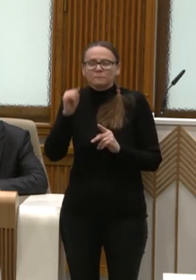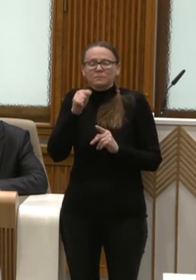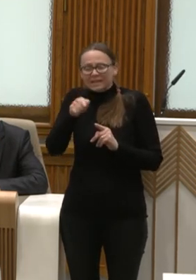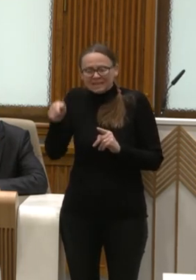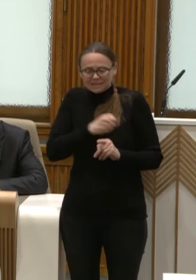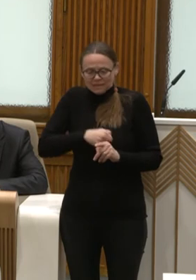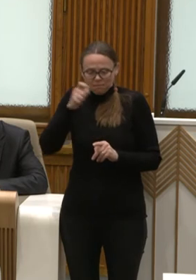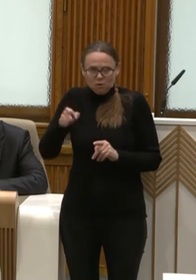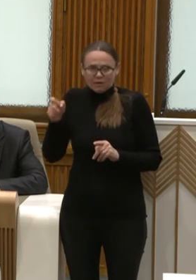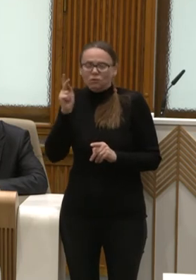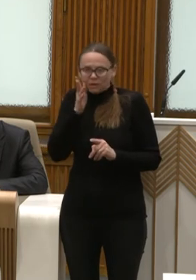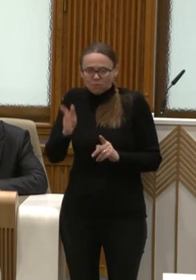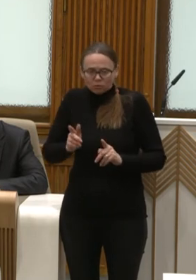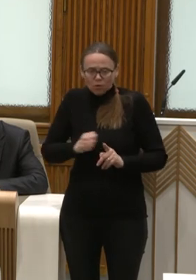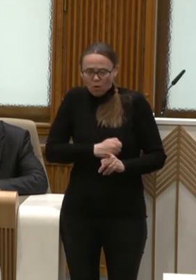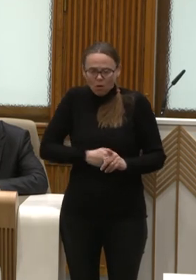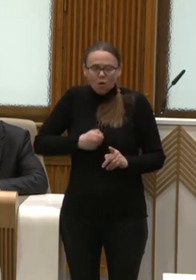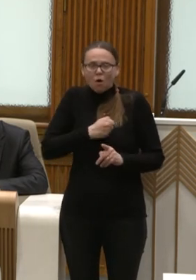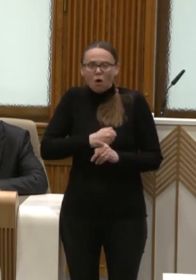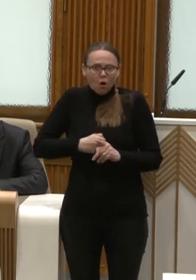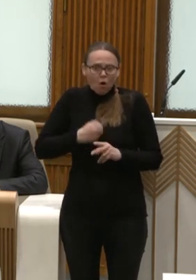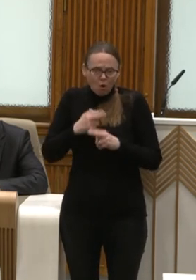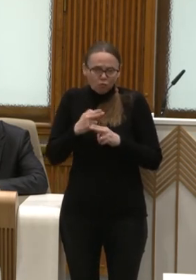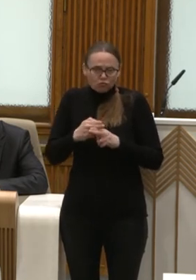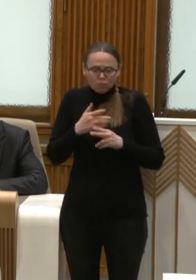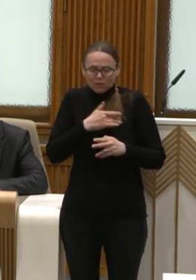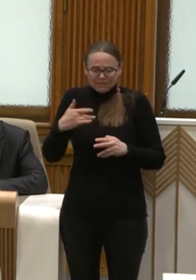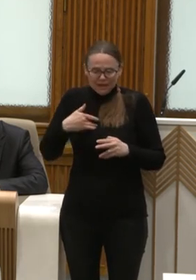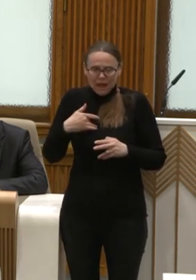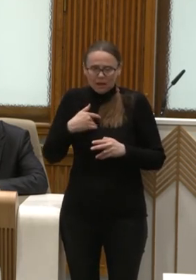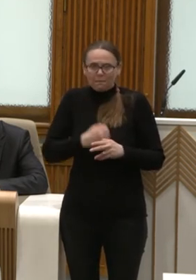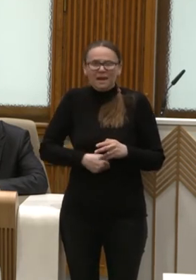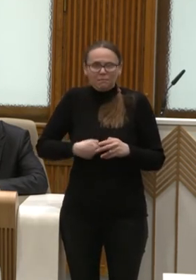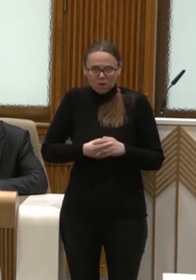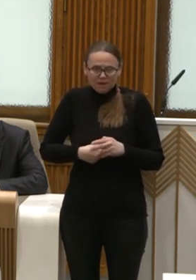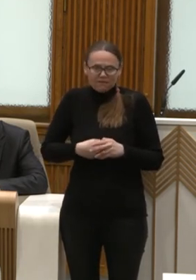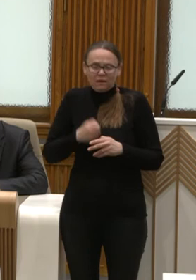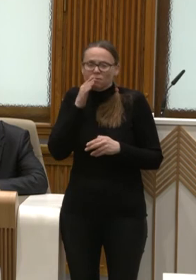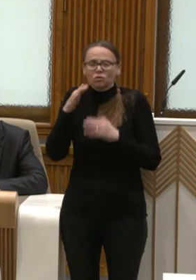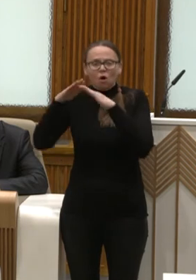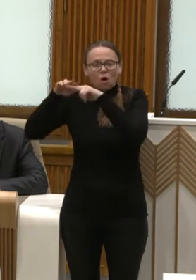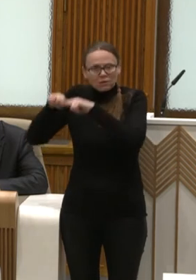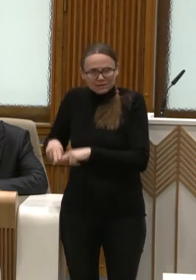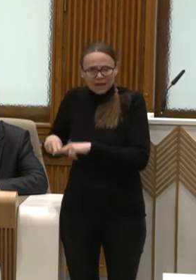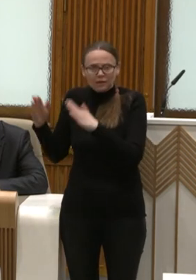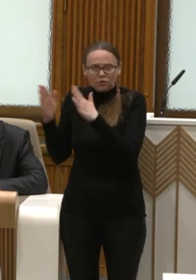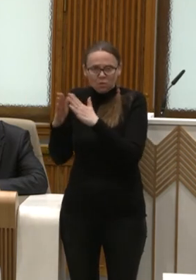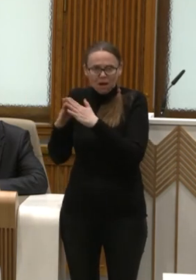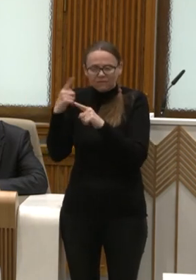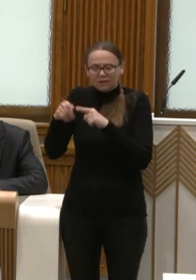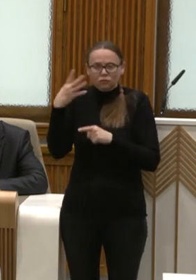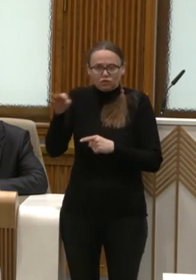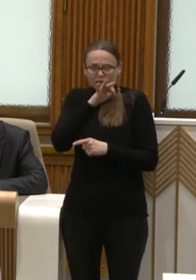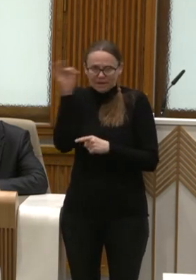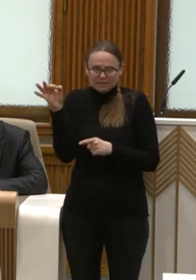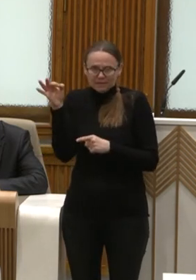tisti bolniki, ki bodo prebolevali okužbo dihal, bodo ostali doma v okviru 14 dni,